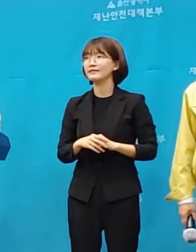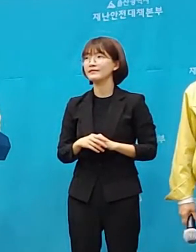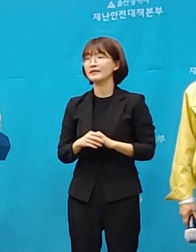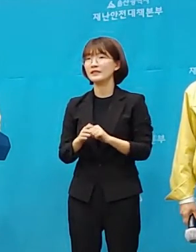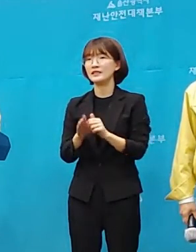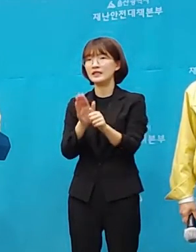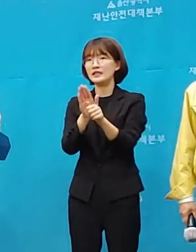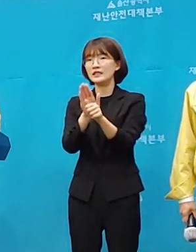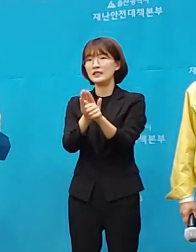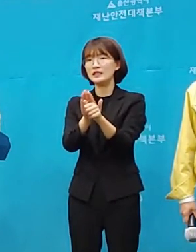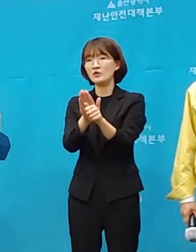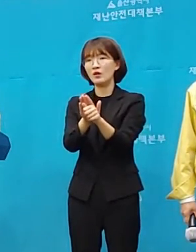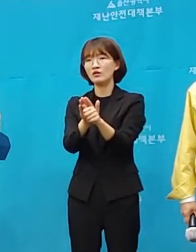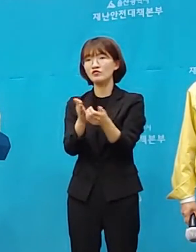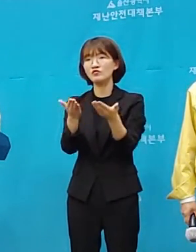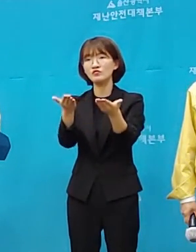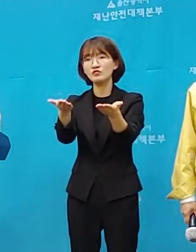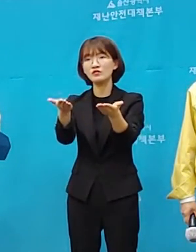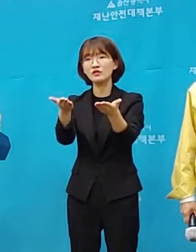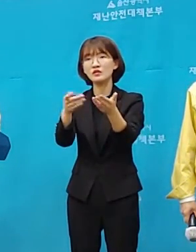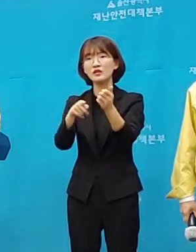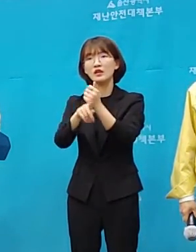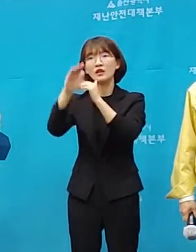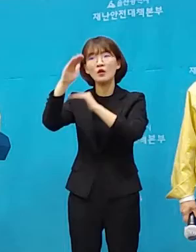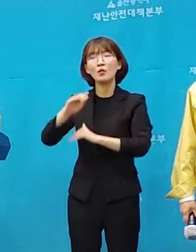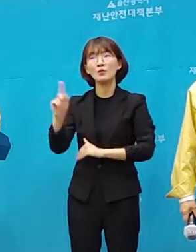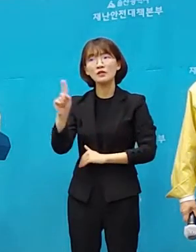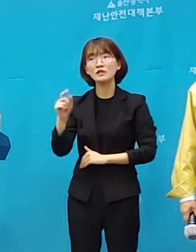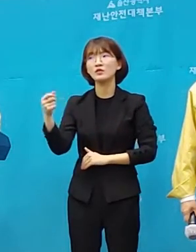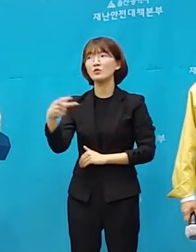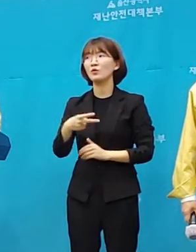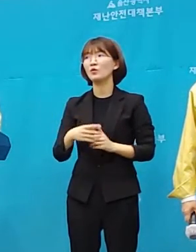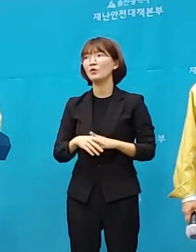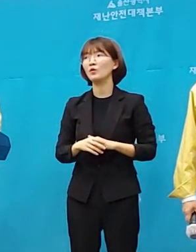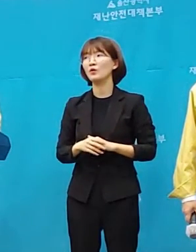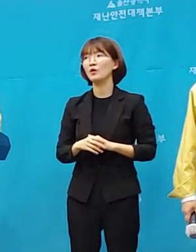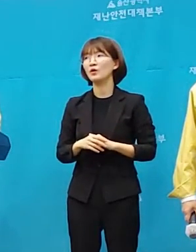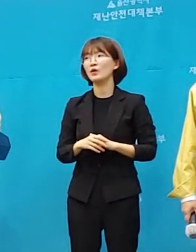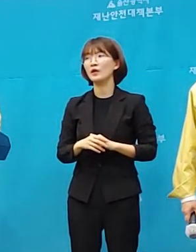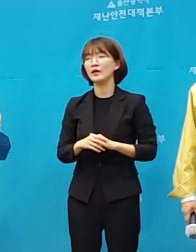지원을 하는 근거가 어떻게 되는지 그 다음에 이게